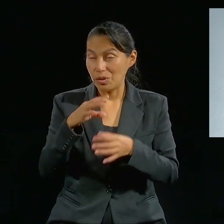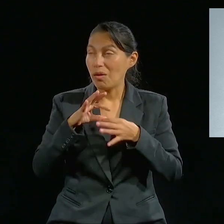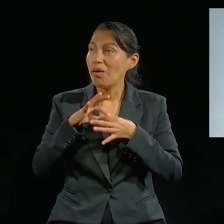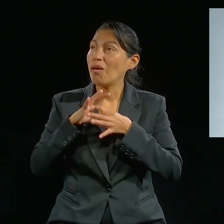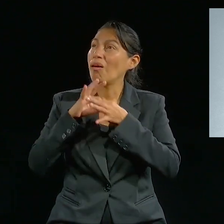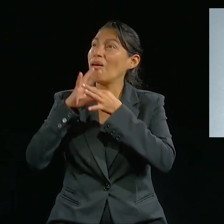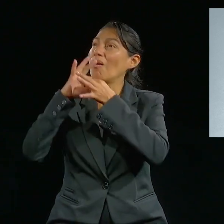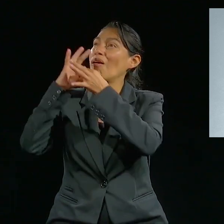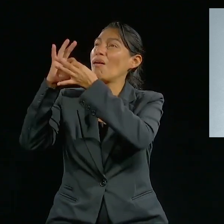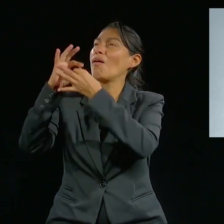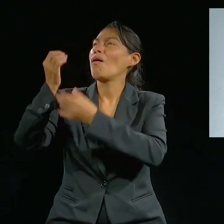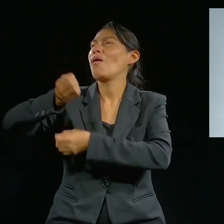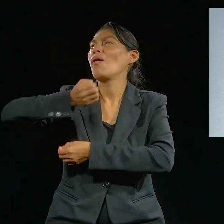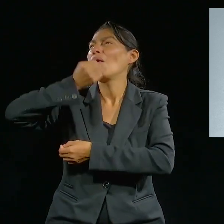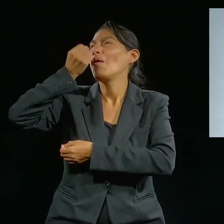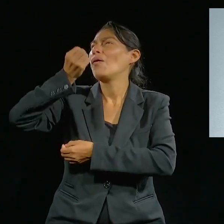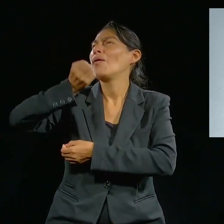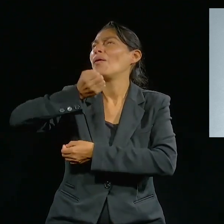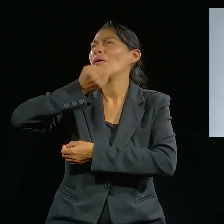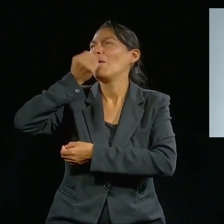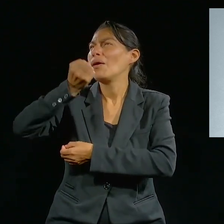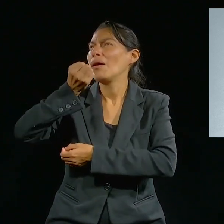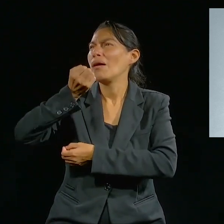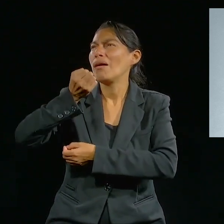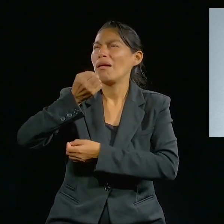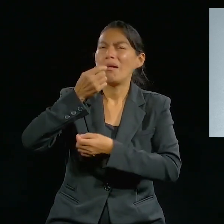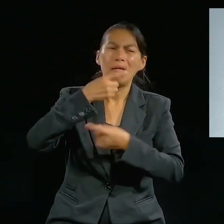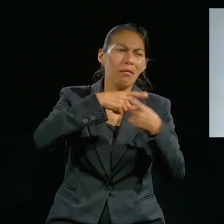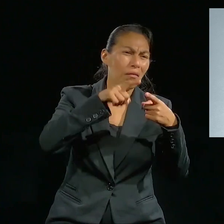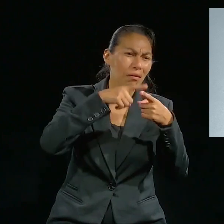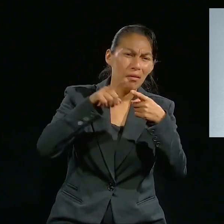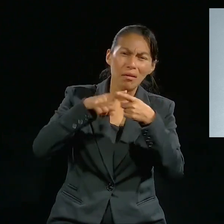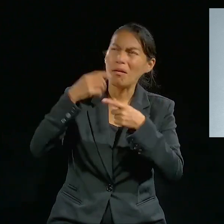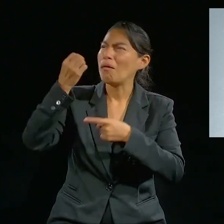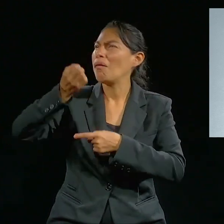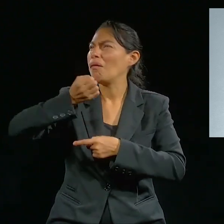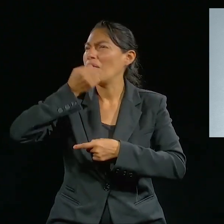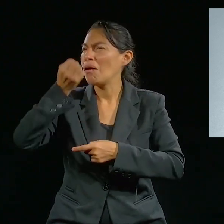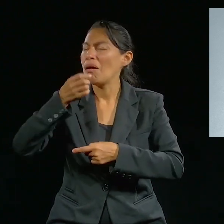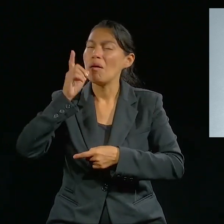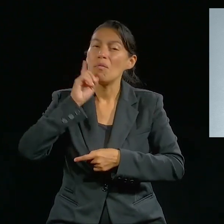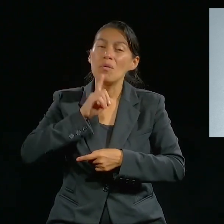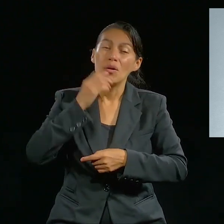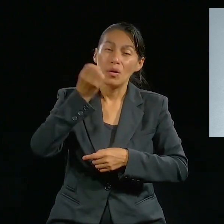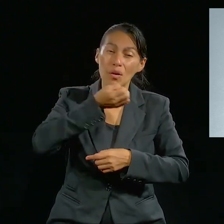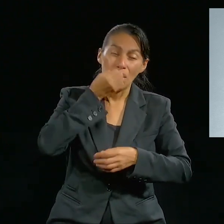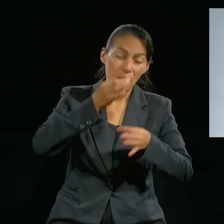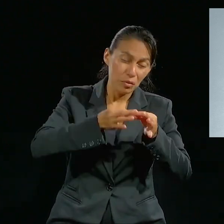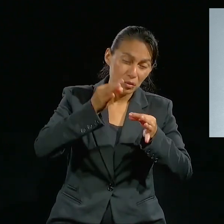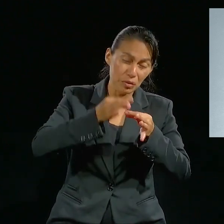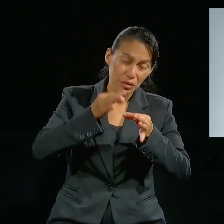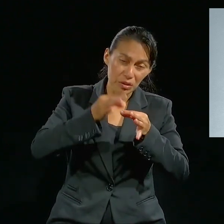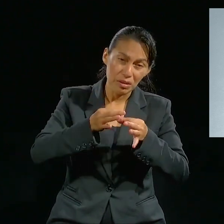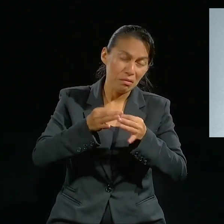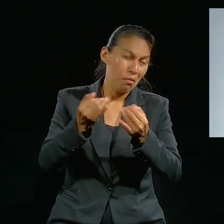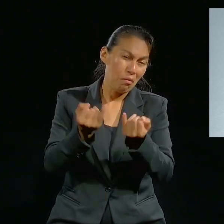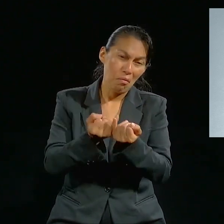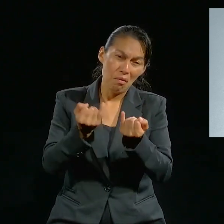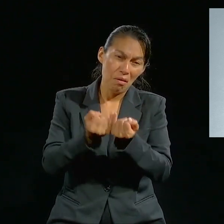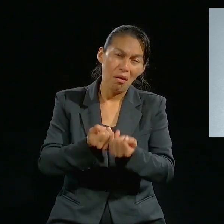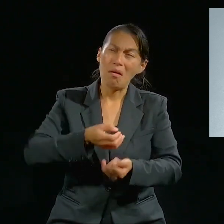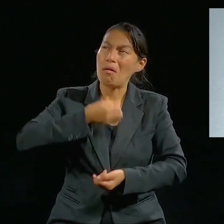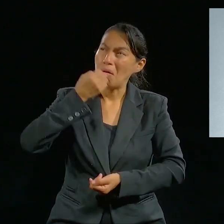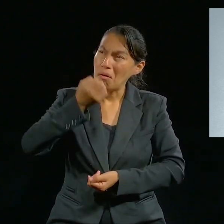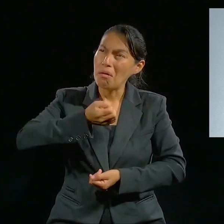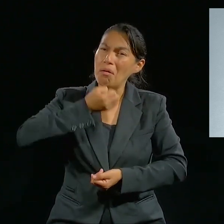unidos en oración. Ustedes oraban y otros oraban y ayunaban, las guerreras oraban, pero finalmente